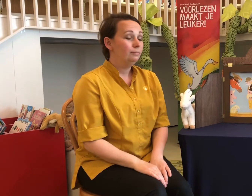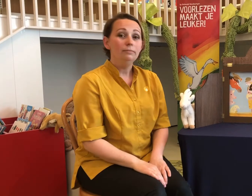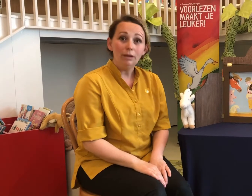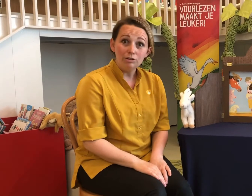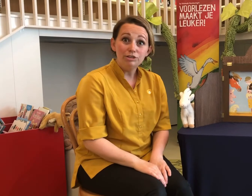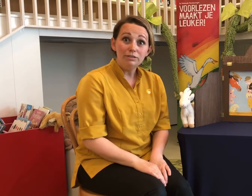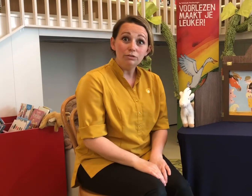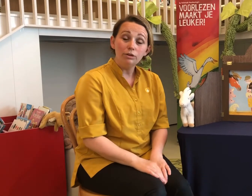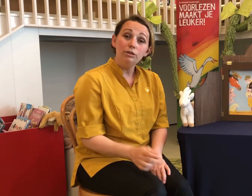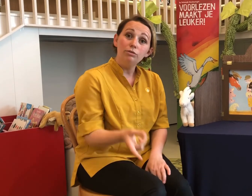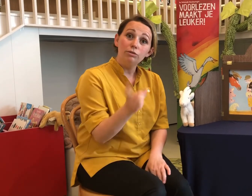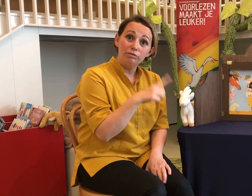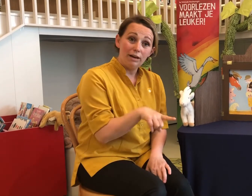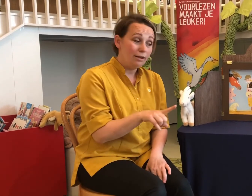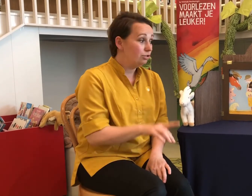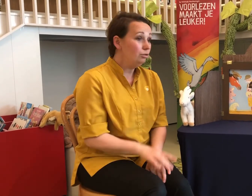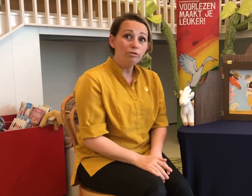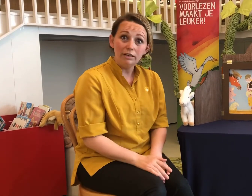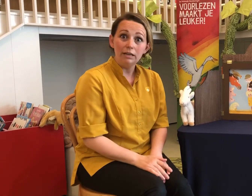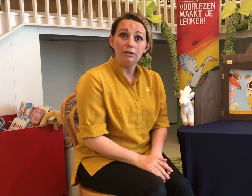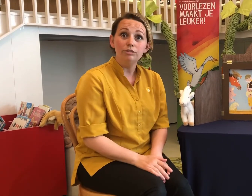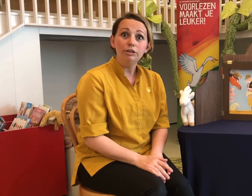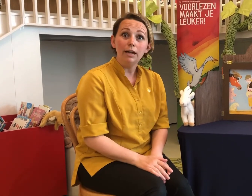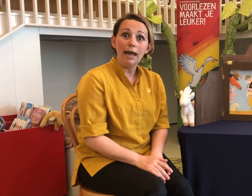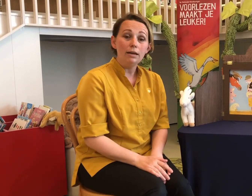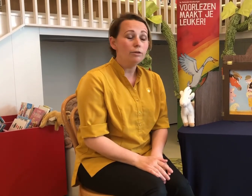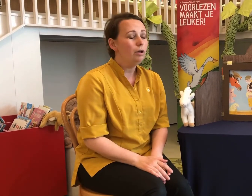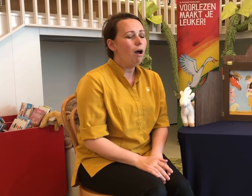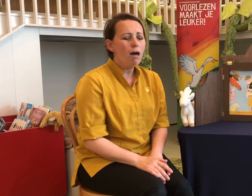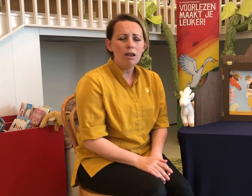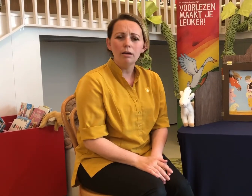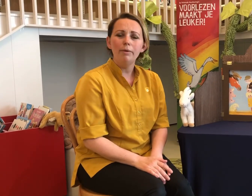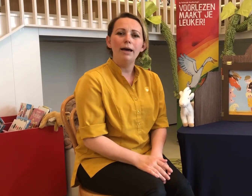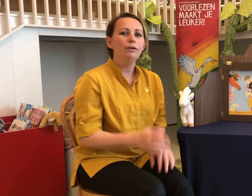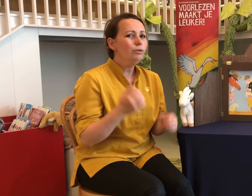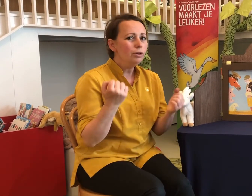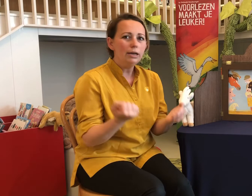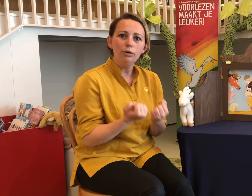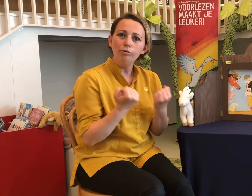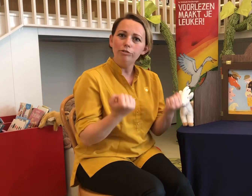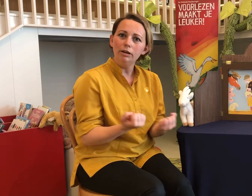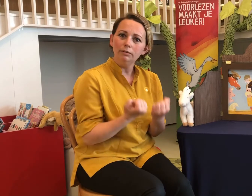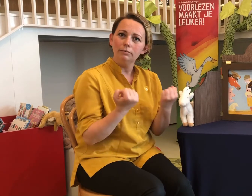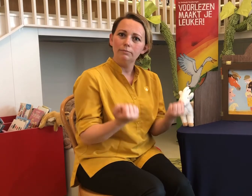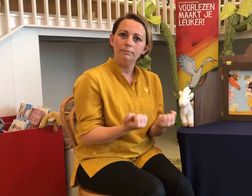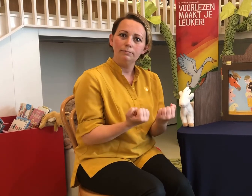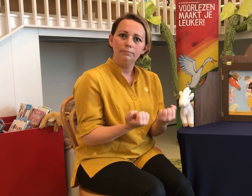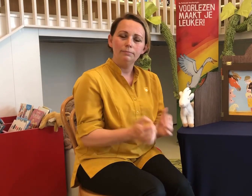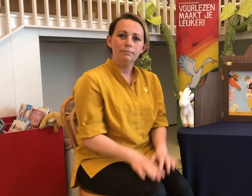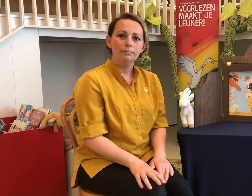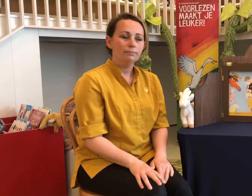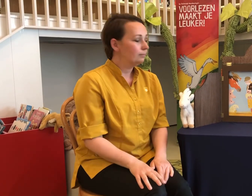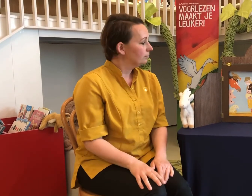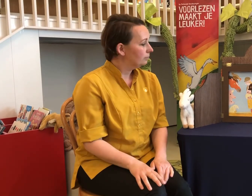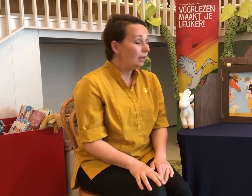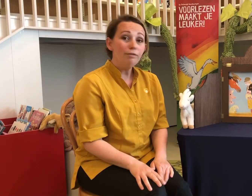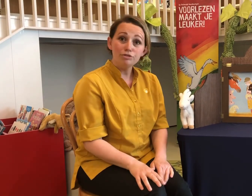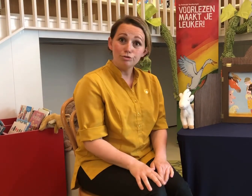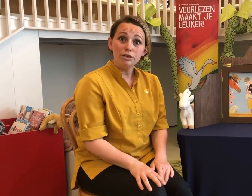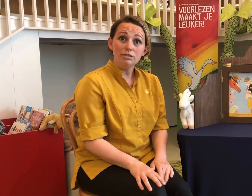Als je wilt kun je natuurlijk het verhaaltje nog weer een keer terugkijken. Dan kun je alle gebaren nog een keer oefenen. Veel veel succes